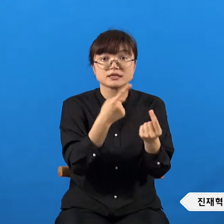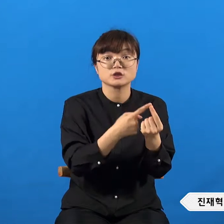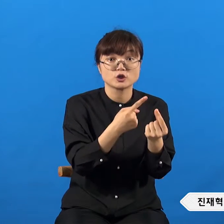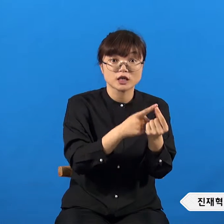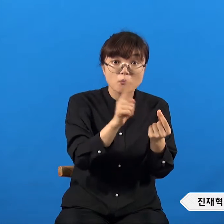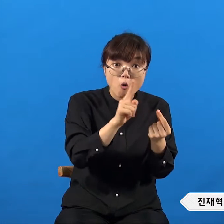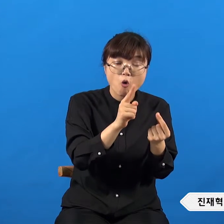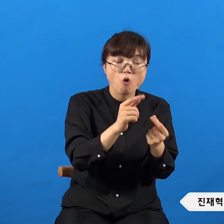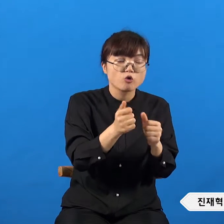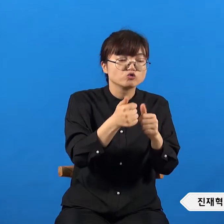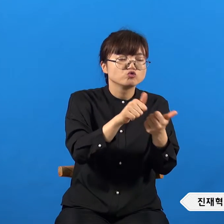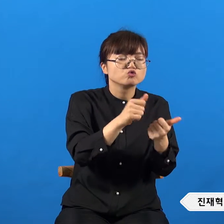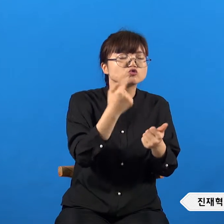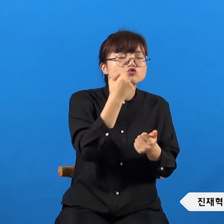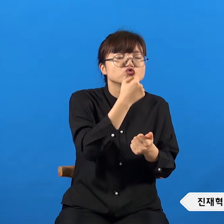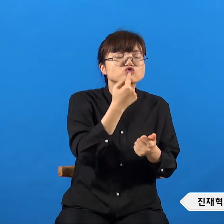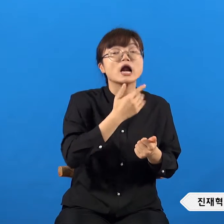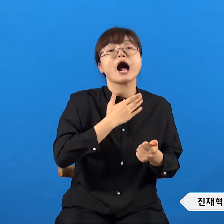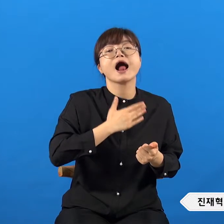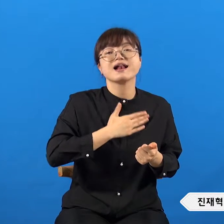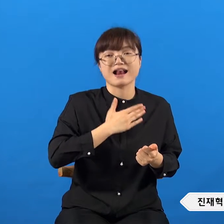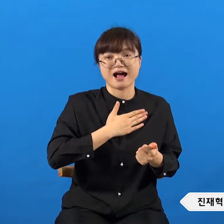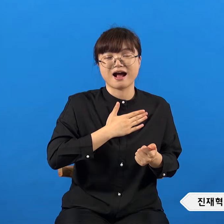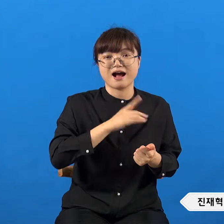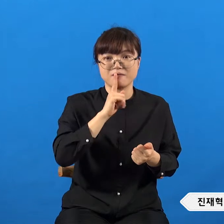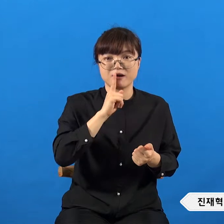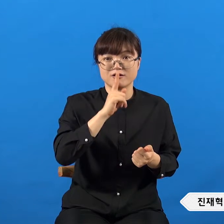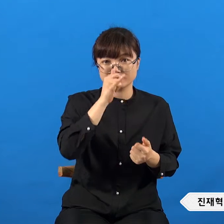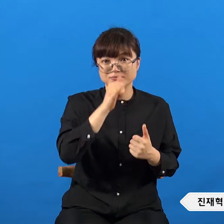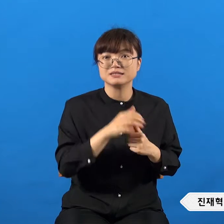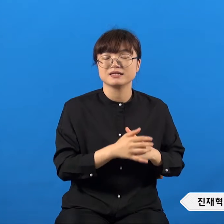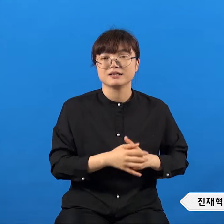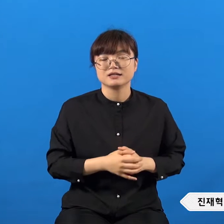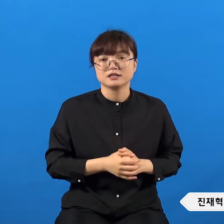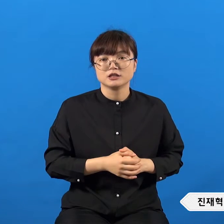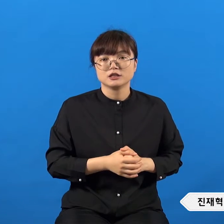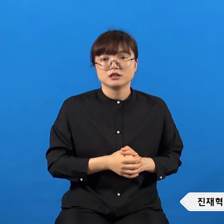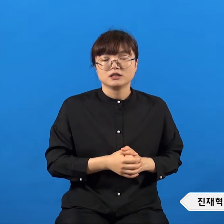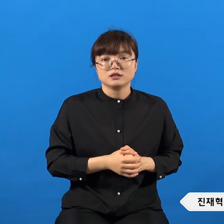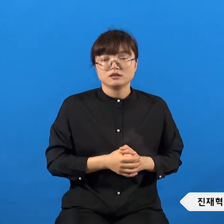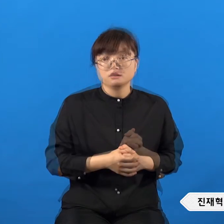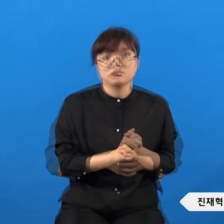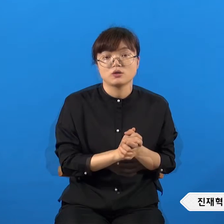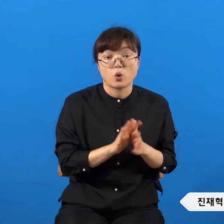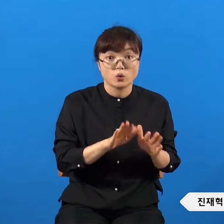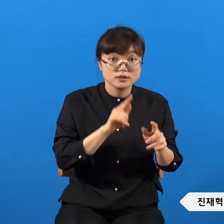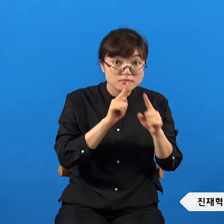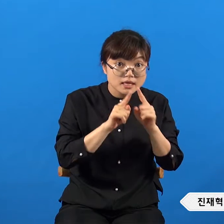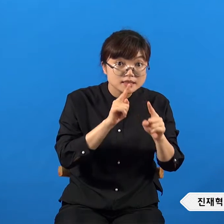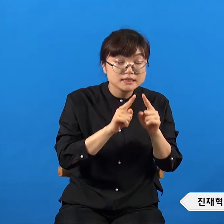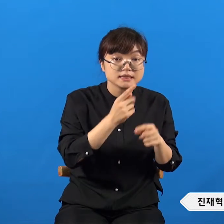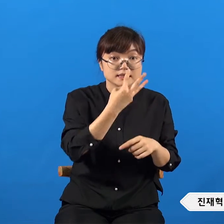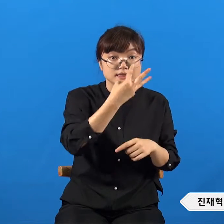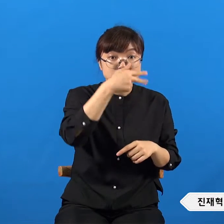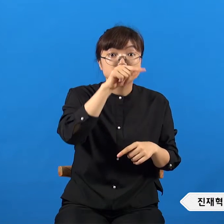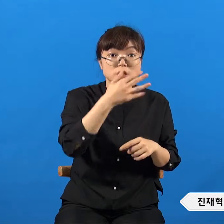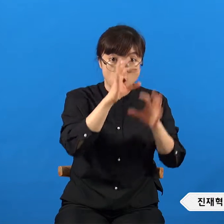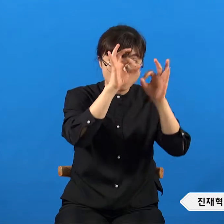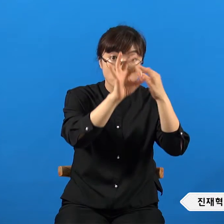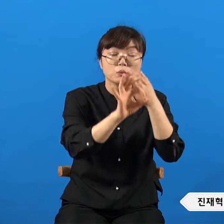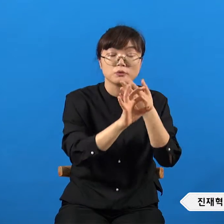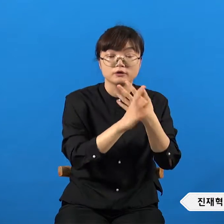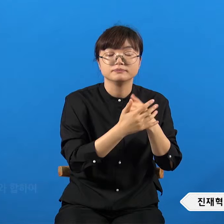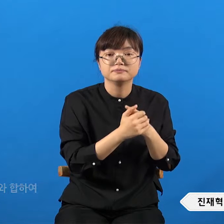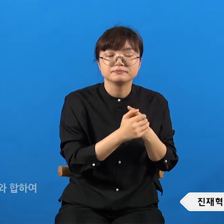첫째는 죽은 줄 알라 이렇게 말씀하고 있습니다. 자, 오늘 말씀 3절